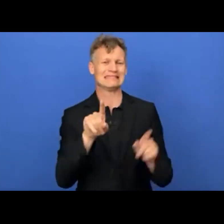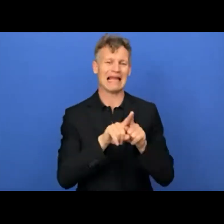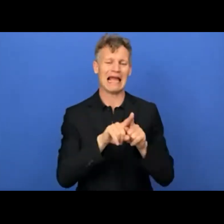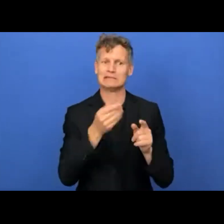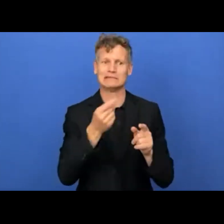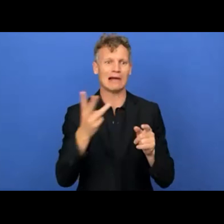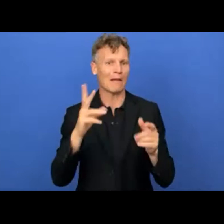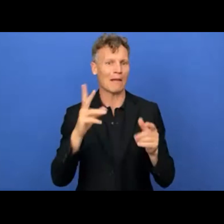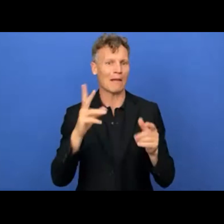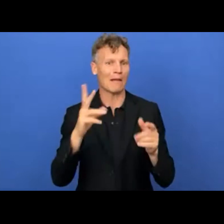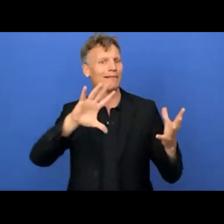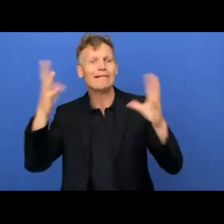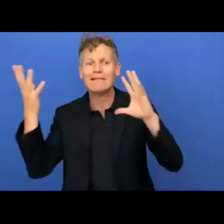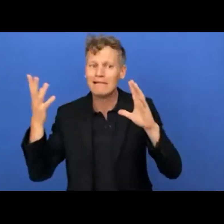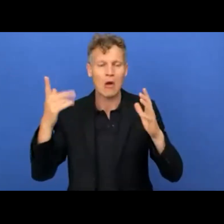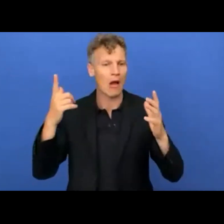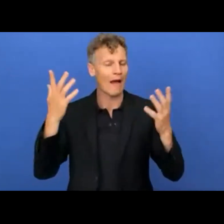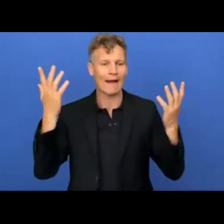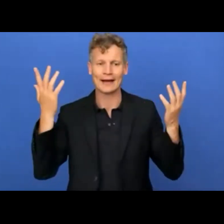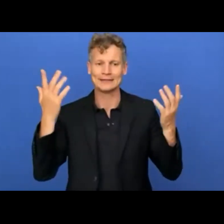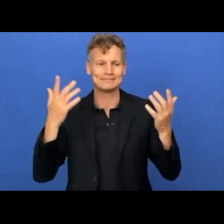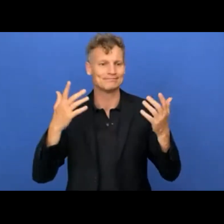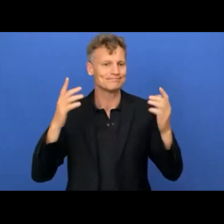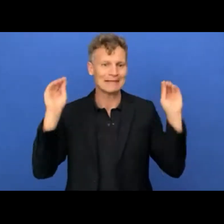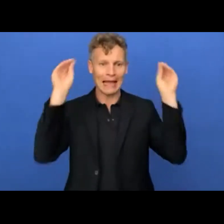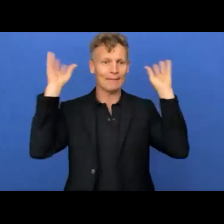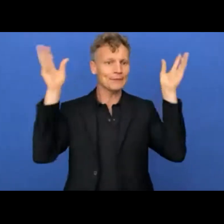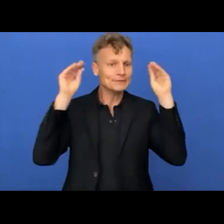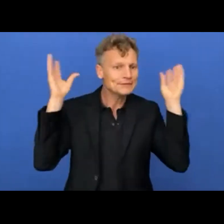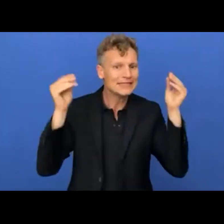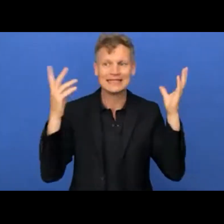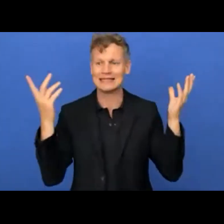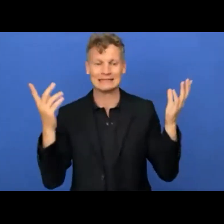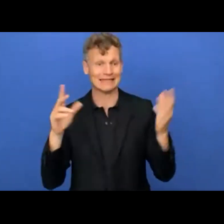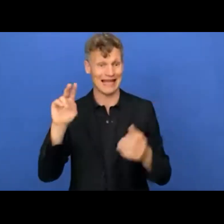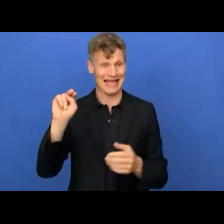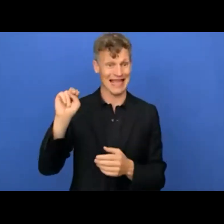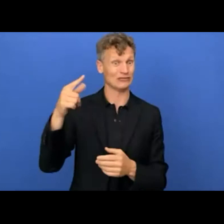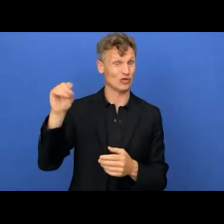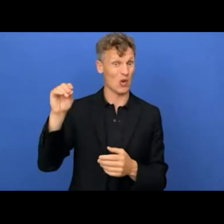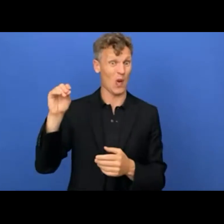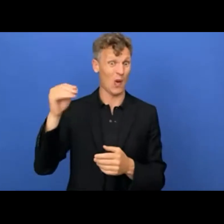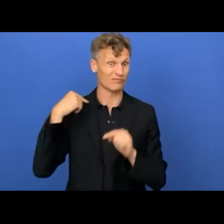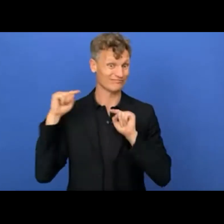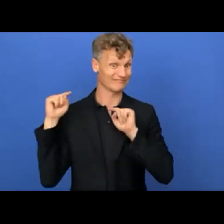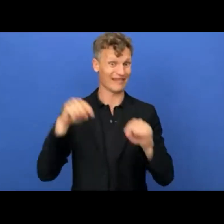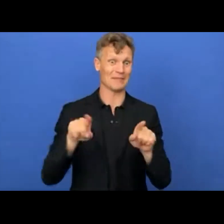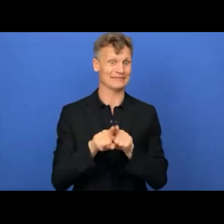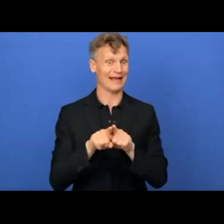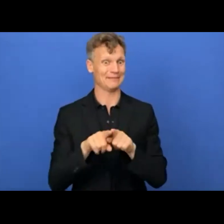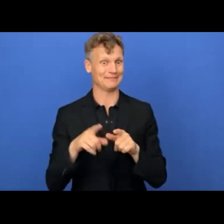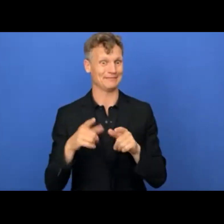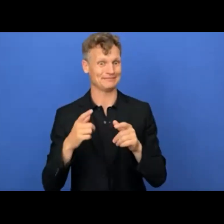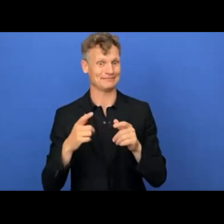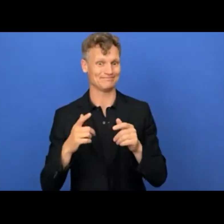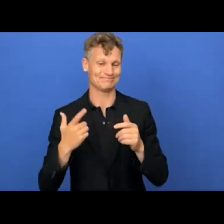comme des contextes humanitaires, ce sont les ONG qui, souvent, offrent